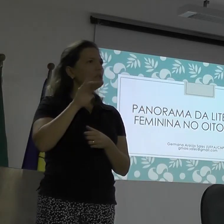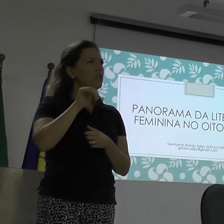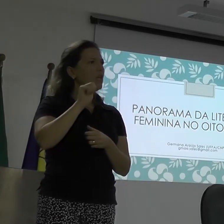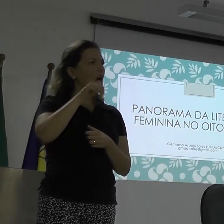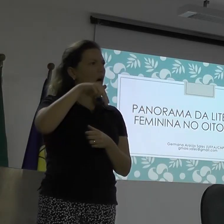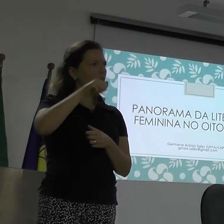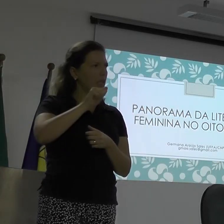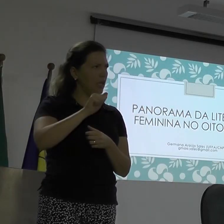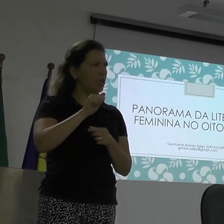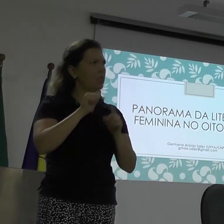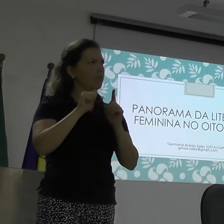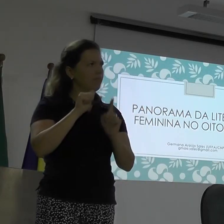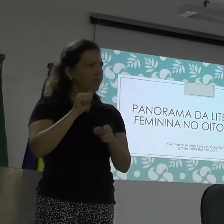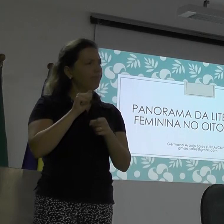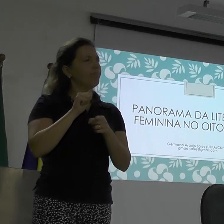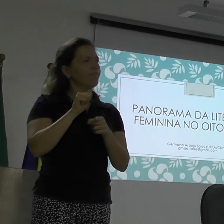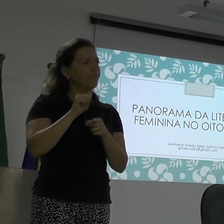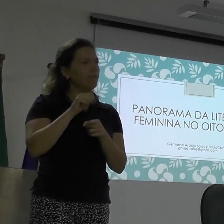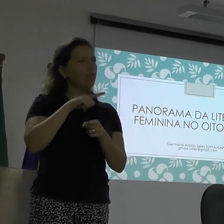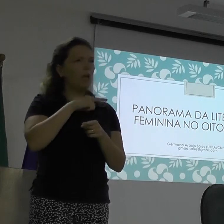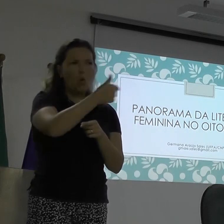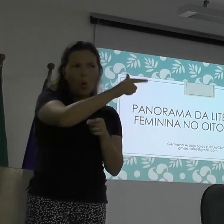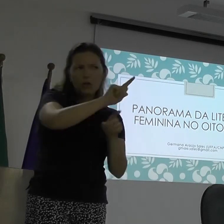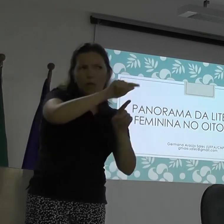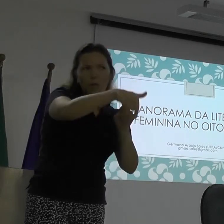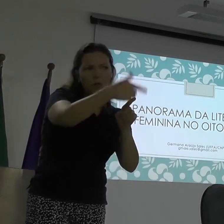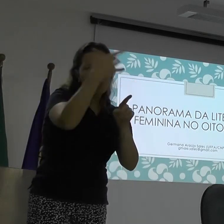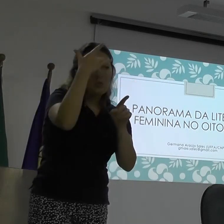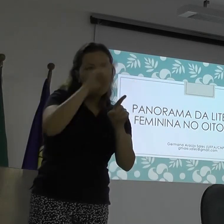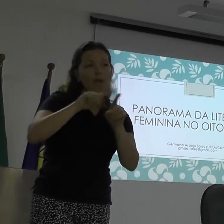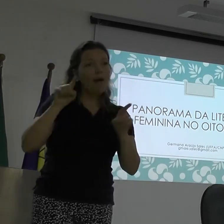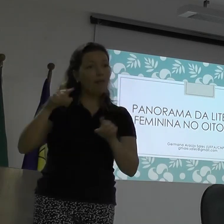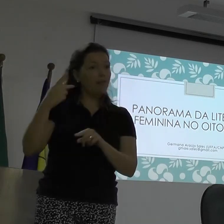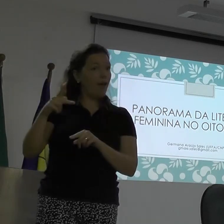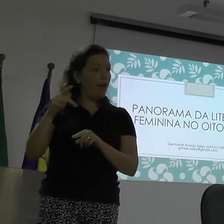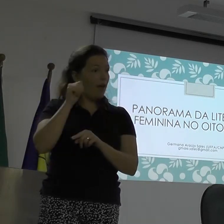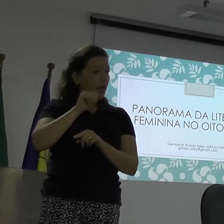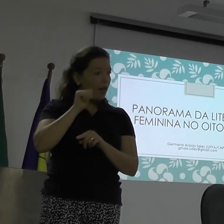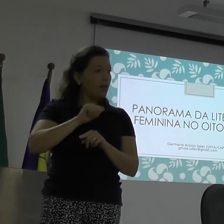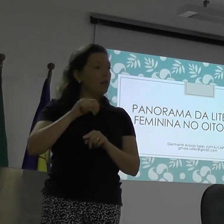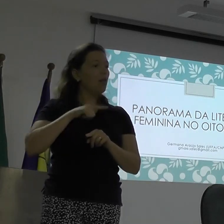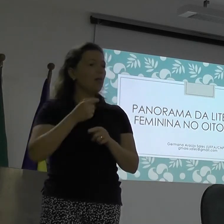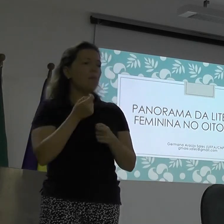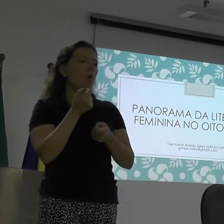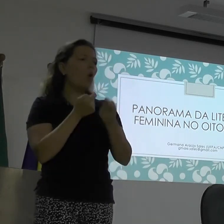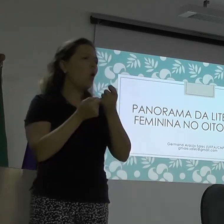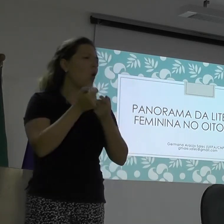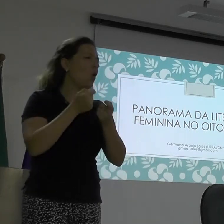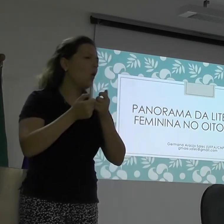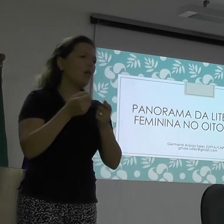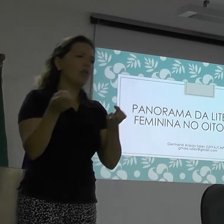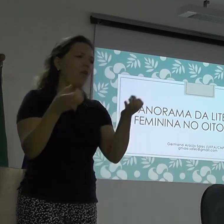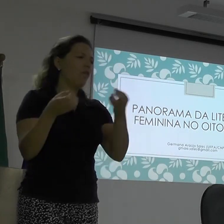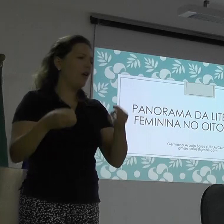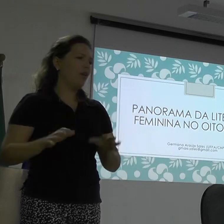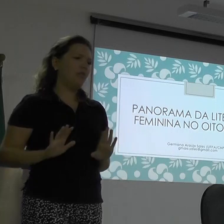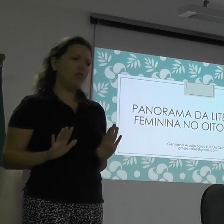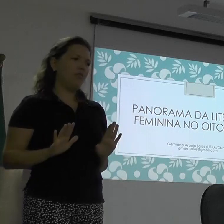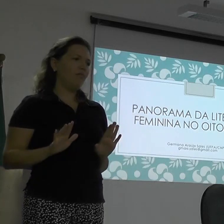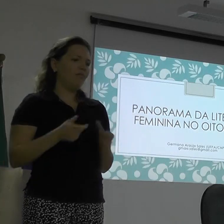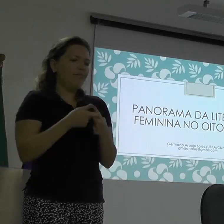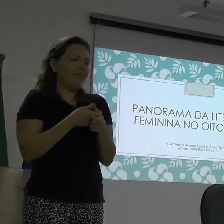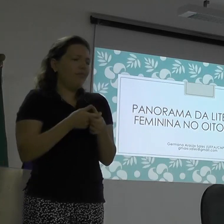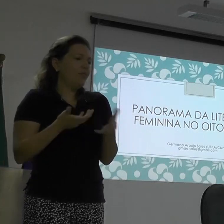Steganin-Picchio, que não sei se tem outra depois, que traz pouquíssima coisa nova.